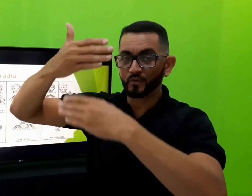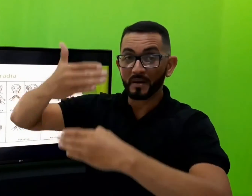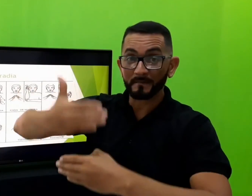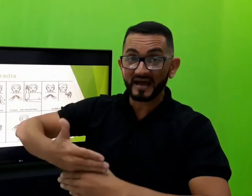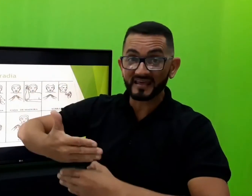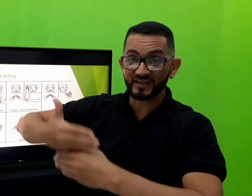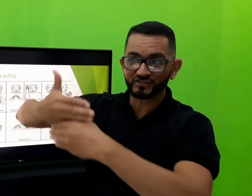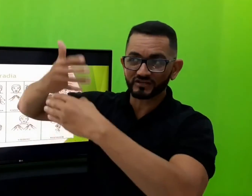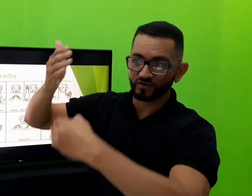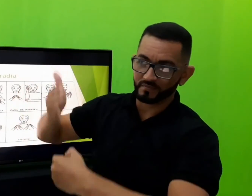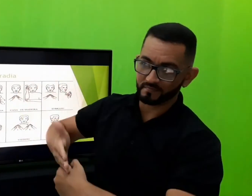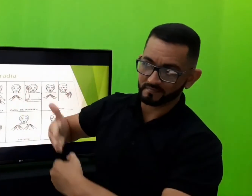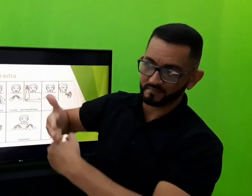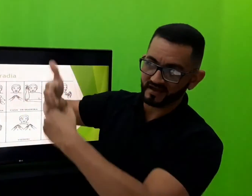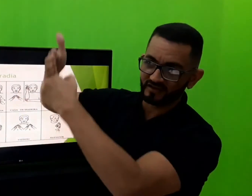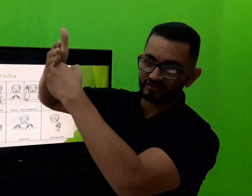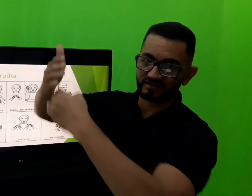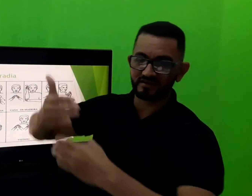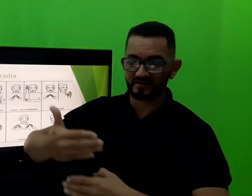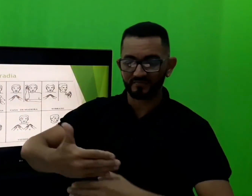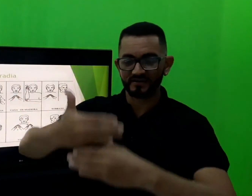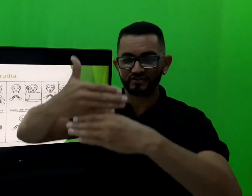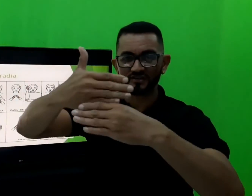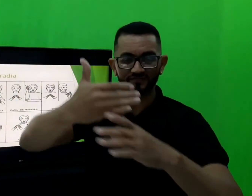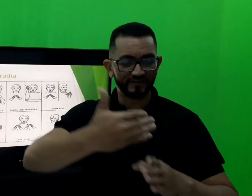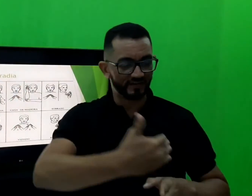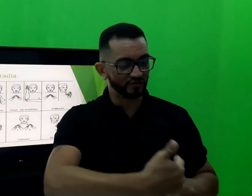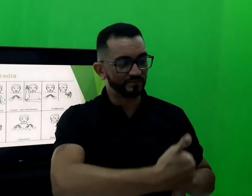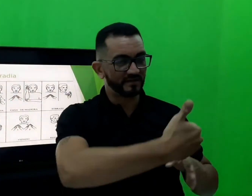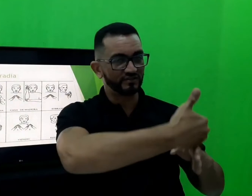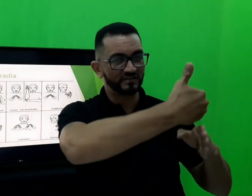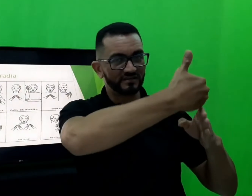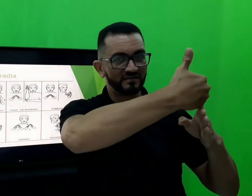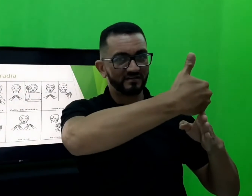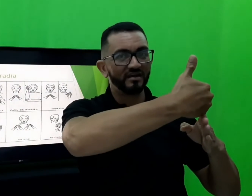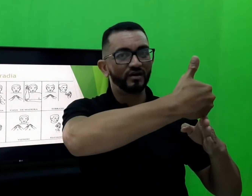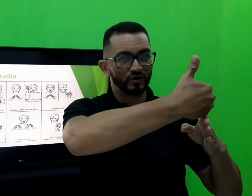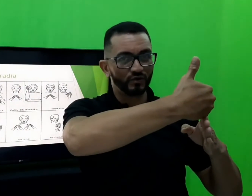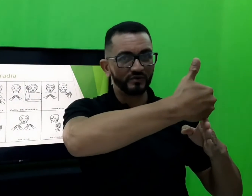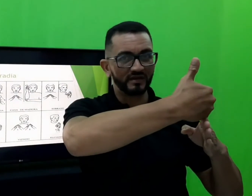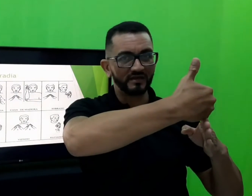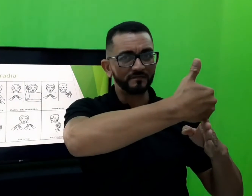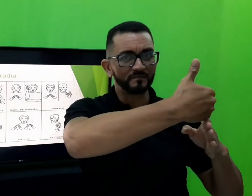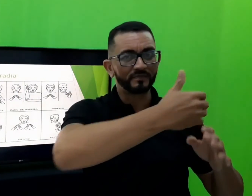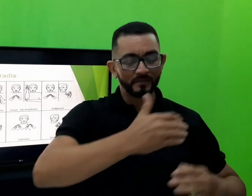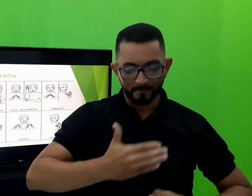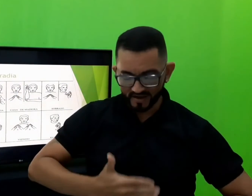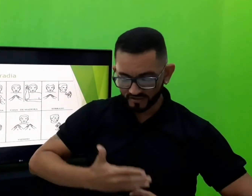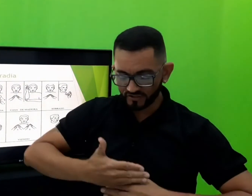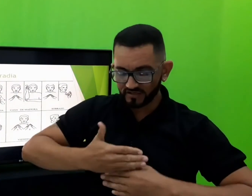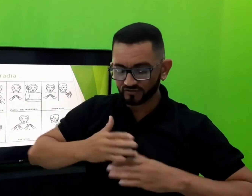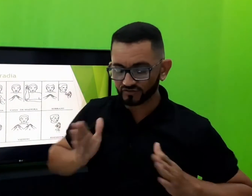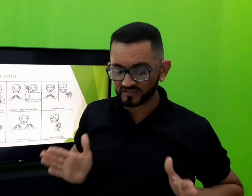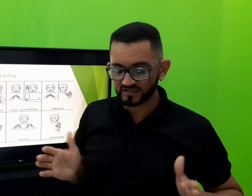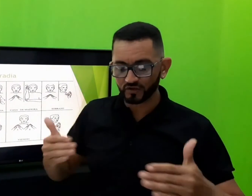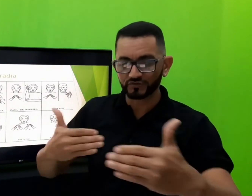uma parede aqui, ó. Parede aqui, parede na frente, parede aqui. Ok? Parede aqui. Então, eu já sei que eu